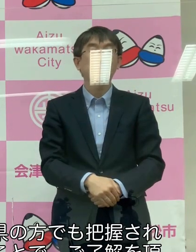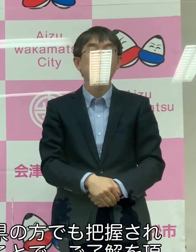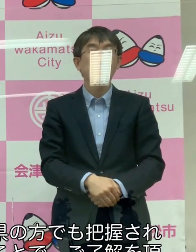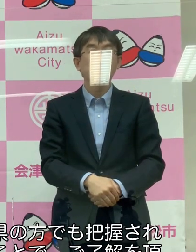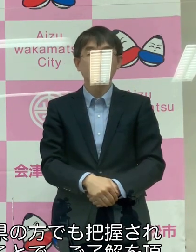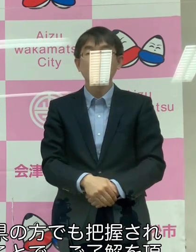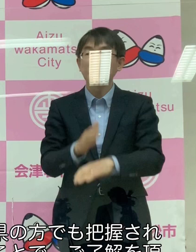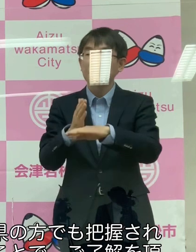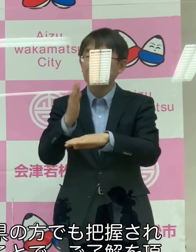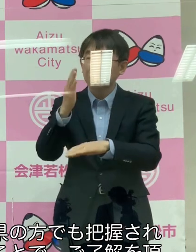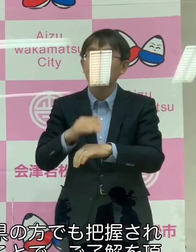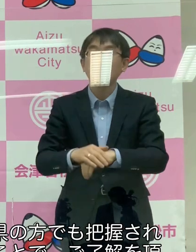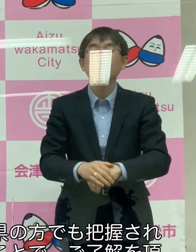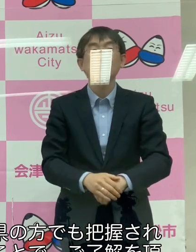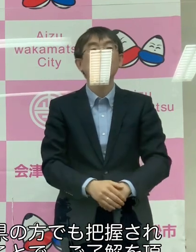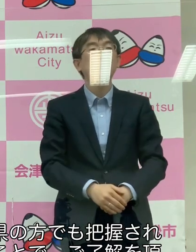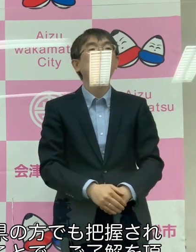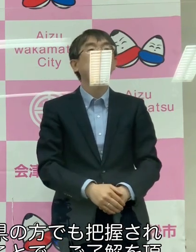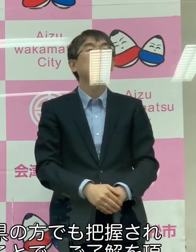ます。